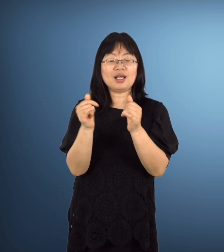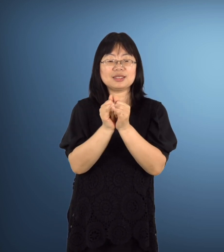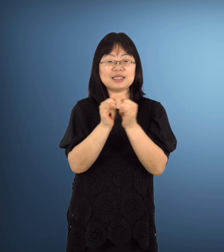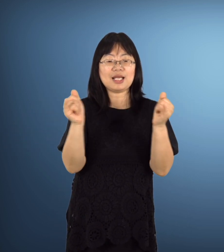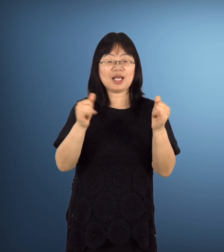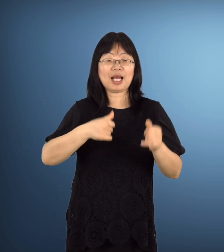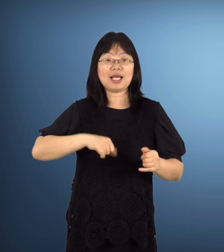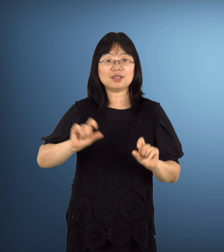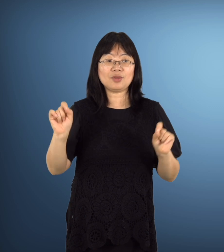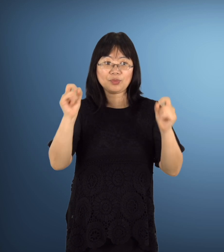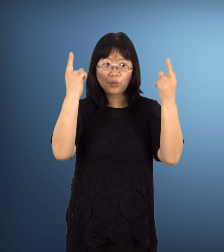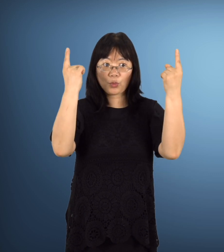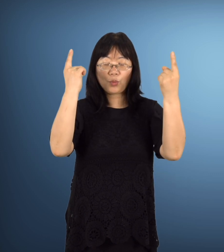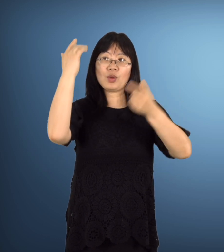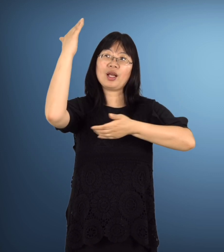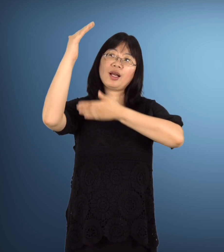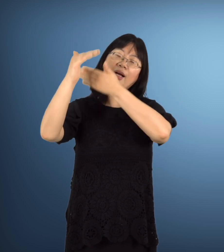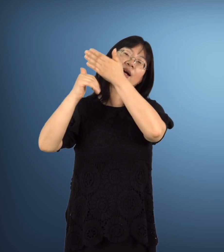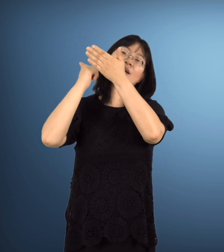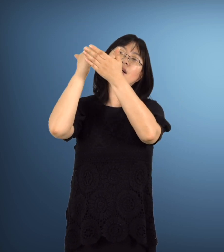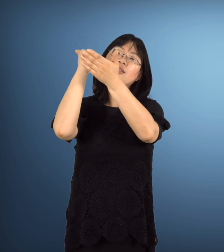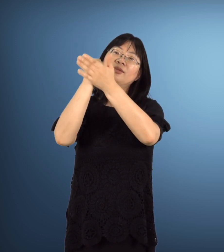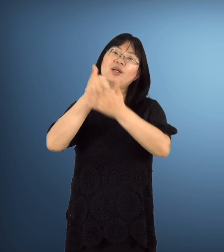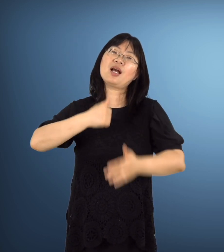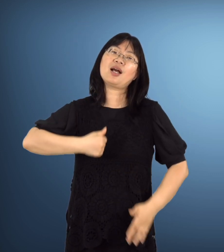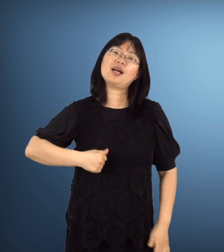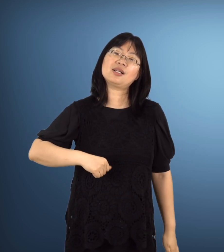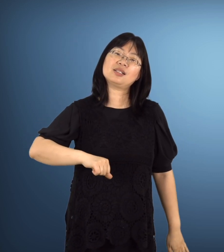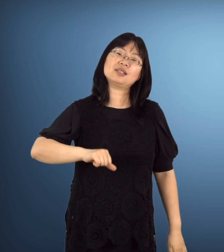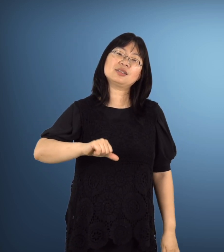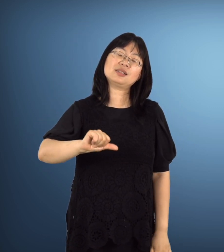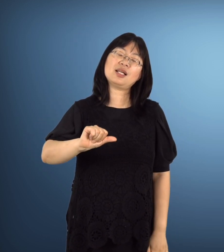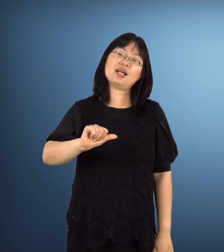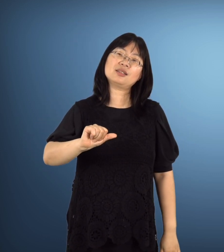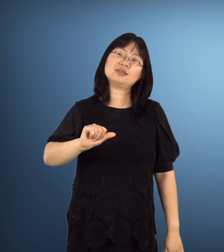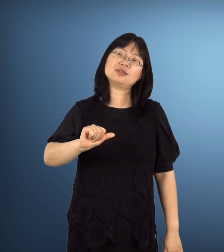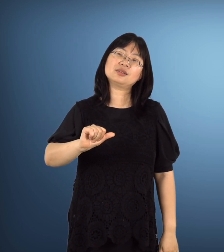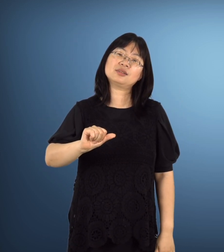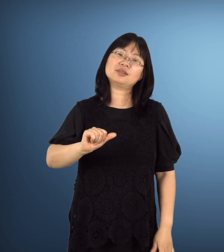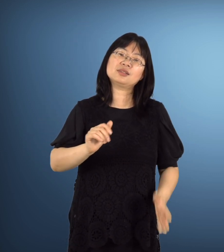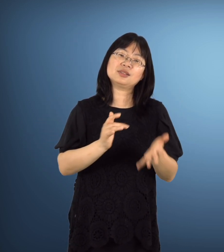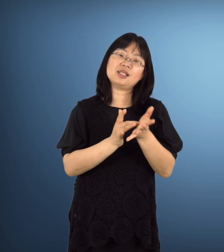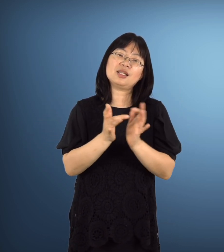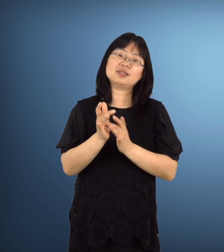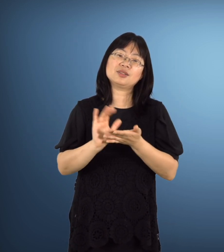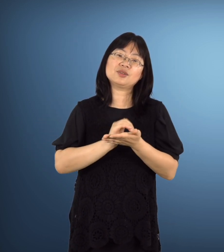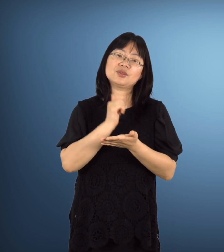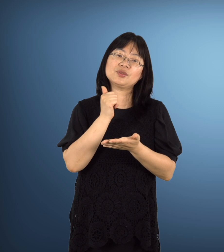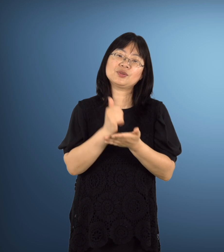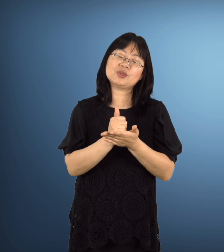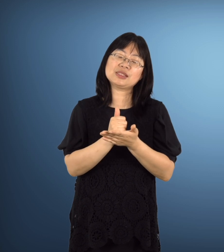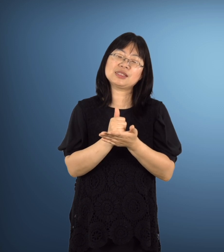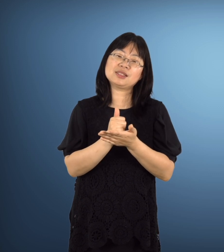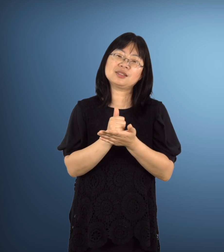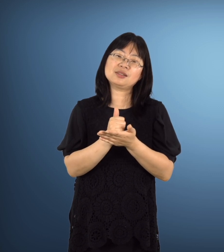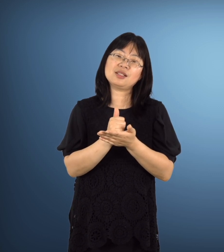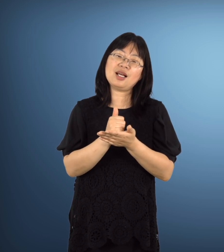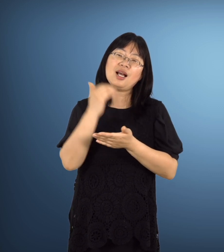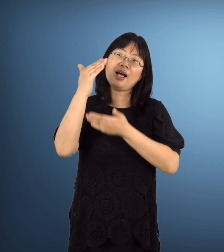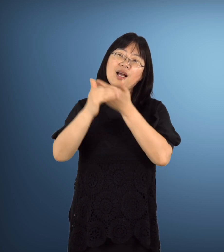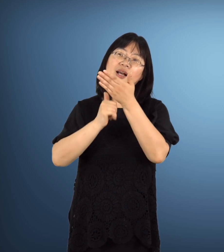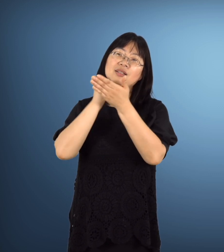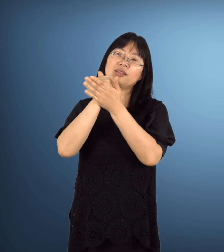사람의 아들이면서 동시에 하나님의 아들이라는 예수 그리스도의 신성을